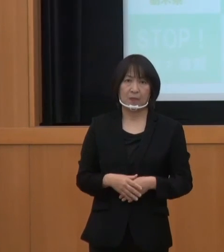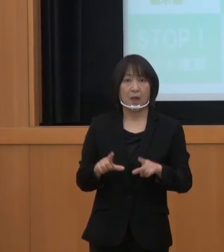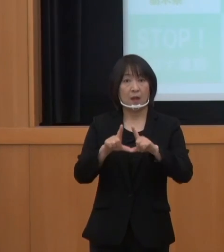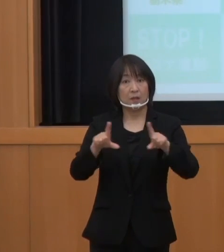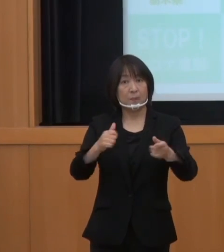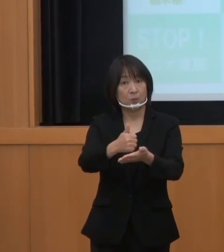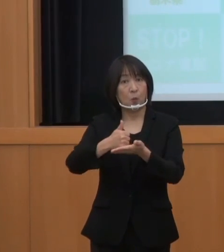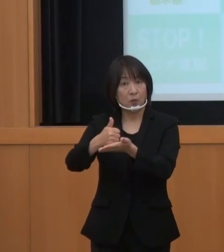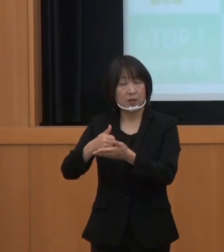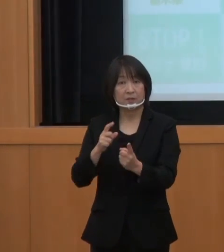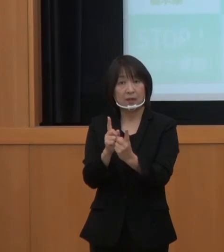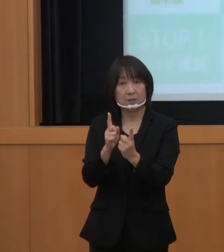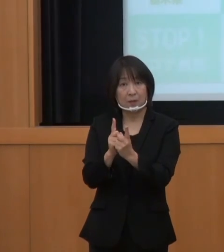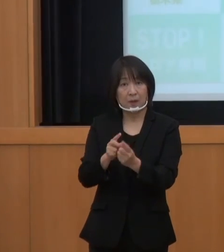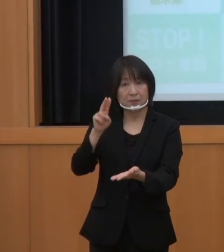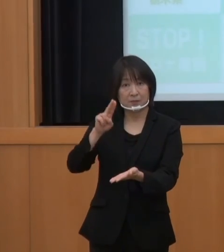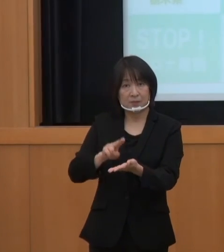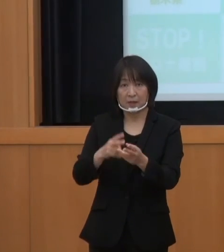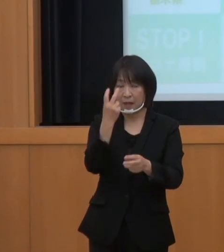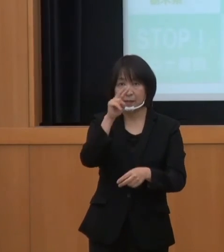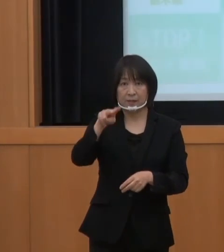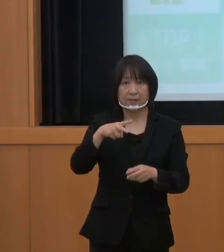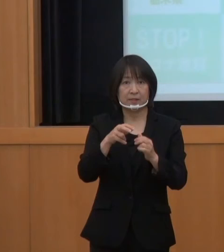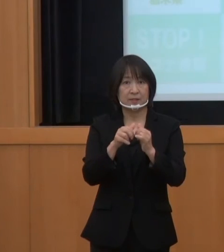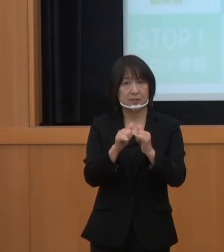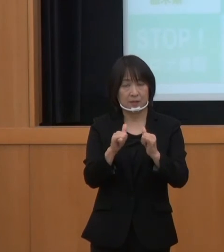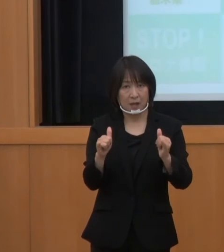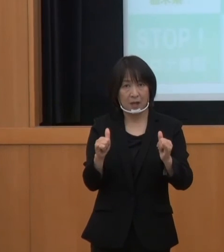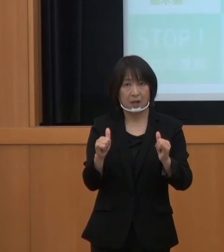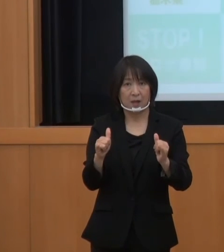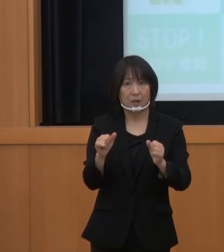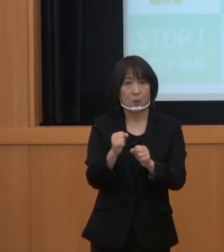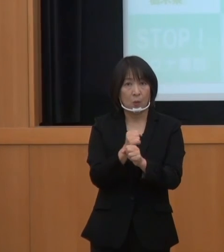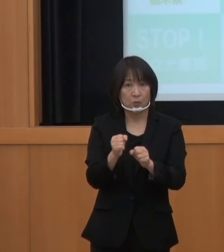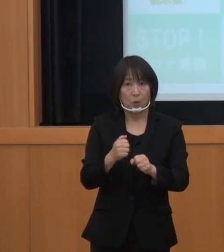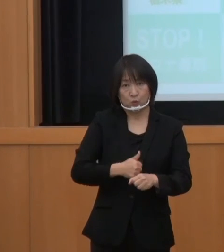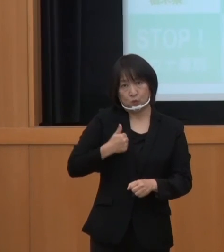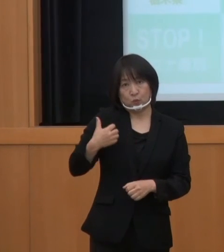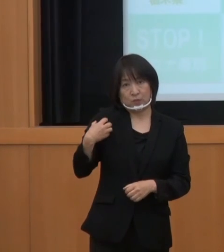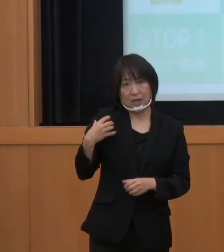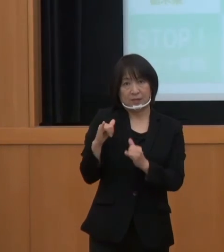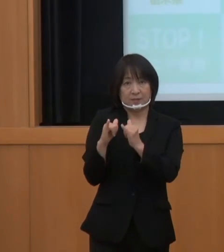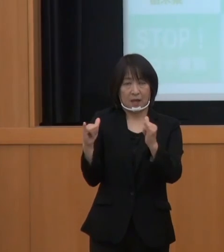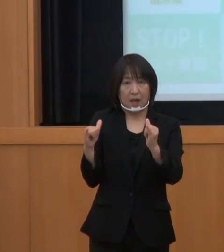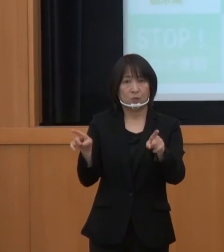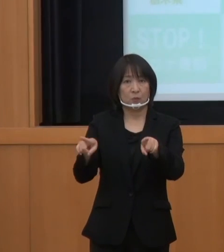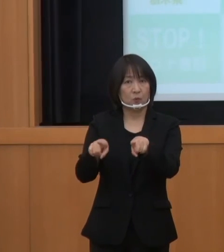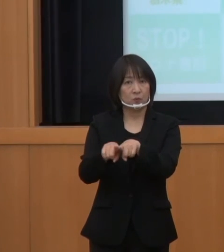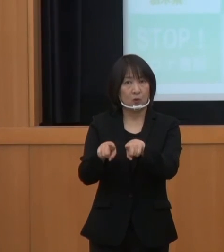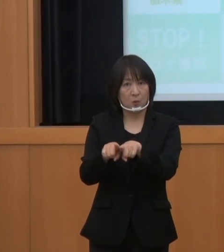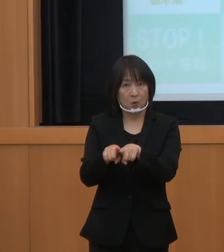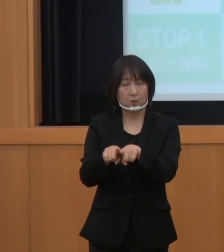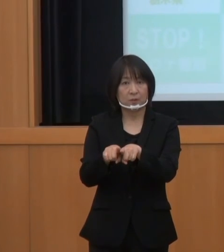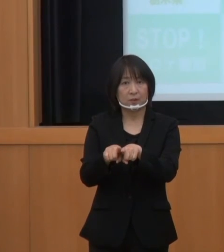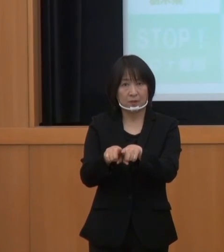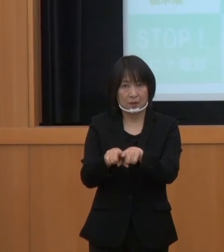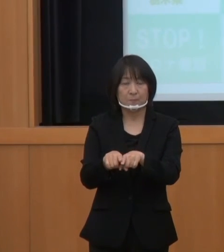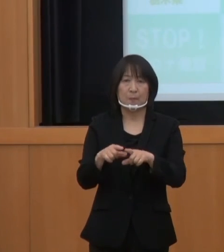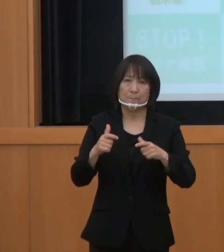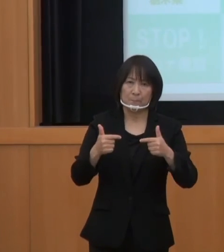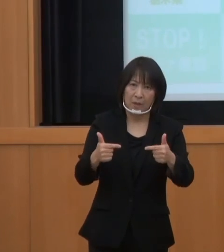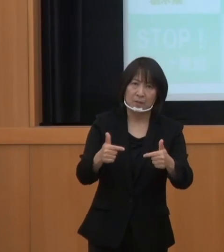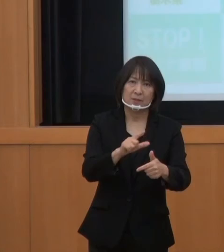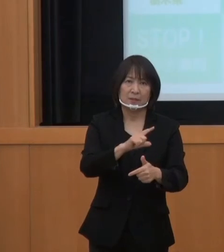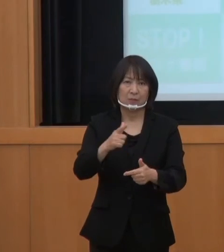対しても指定管理者あるいは工業主催者などとともに、公共交通機関を使ってもらえる